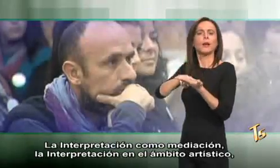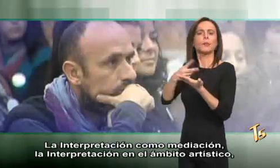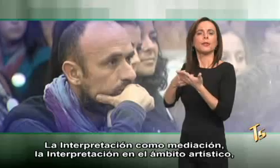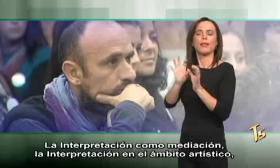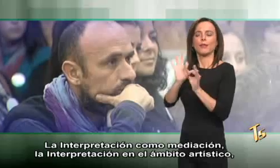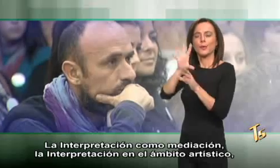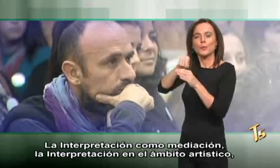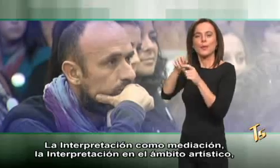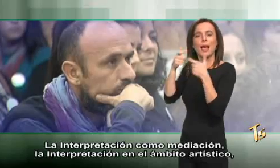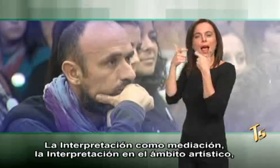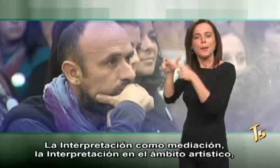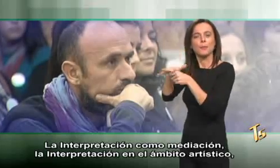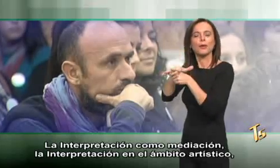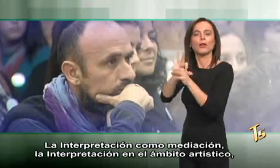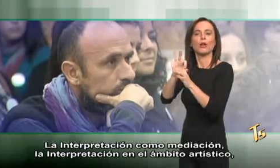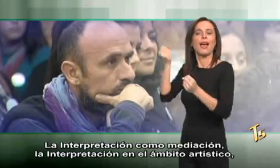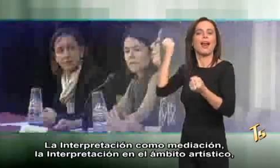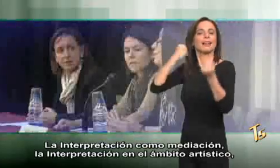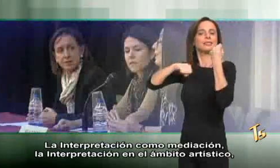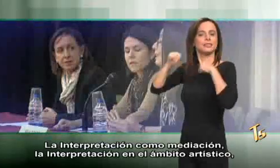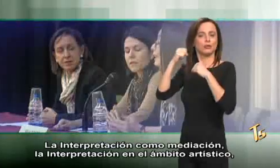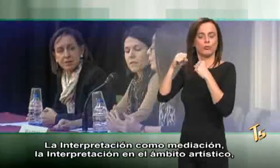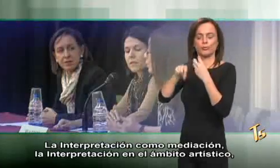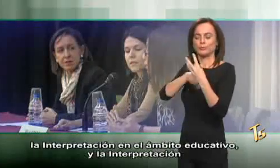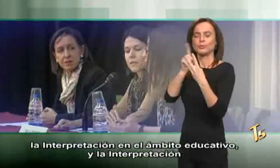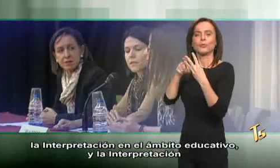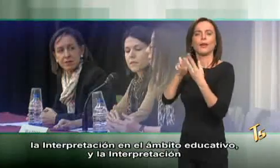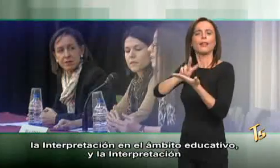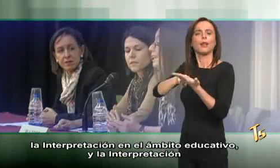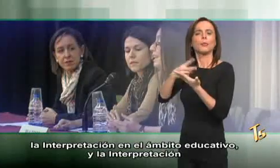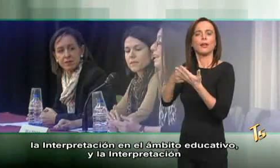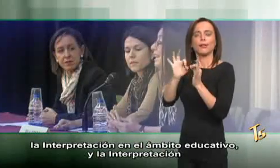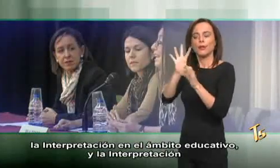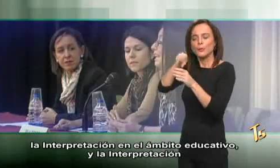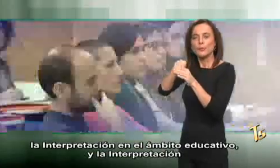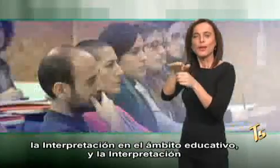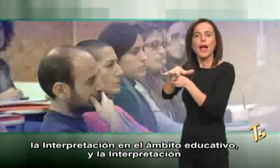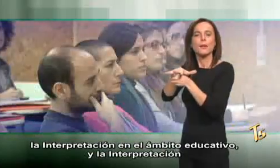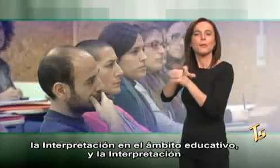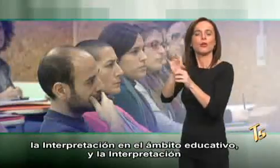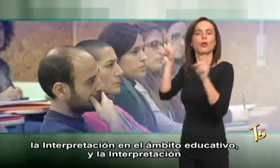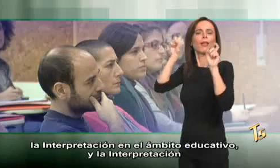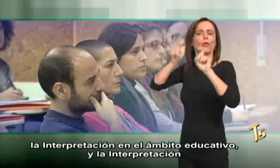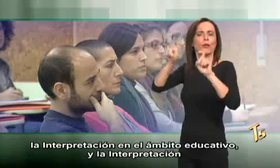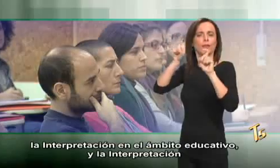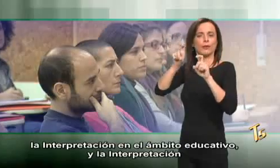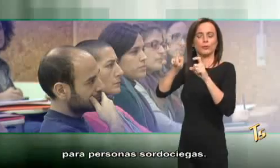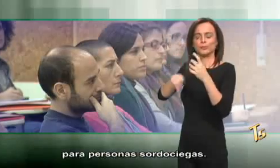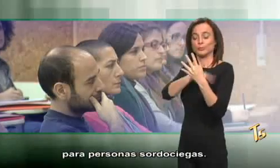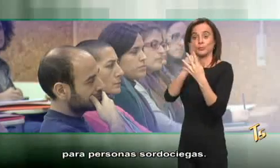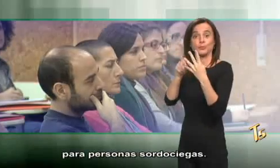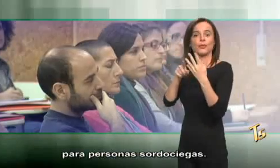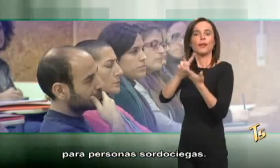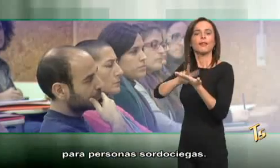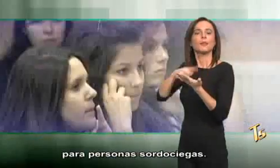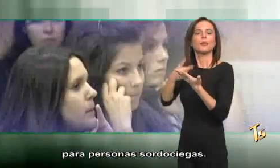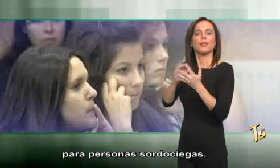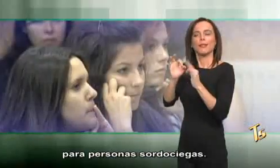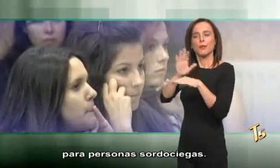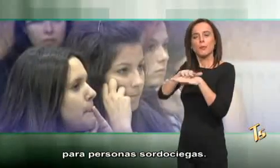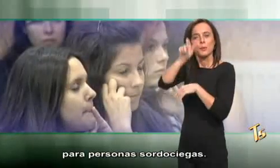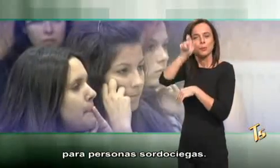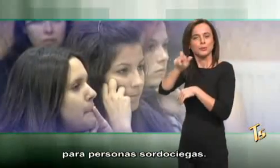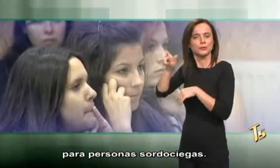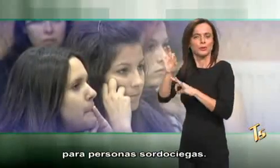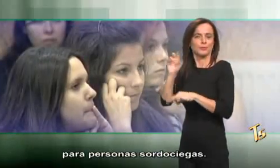la interpretación en el ámbito artístico, la interpretación en el ámbito educativo y la interpretación para personas